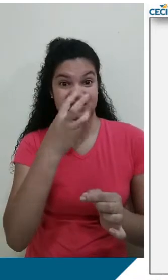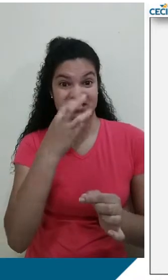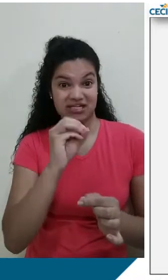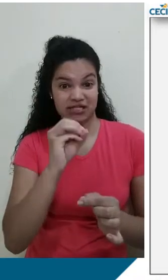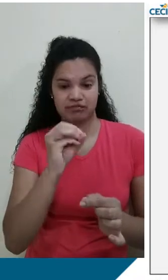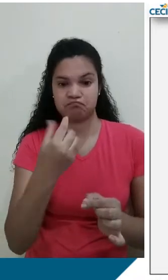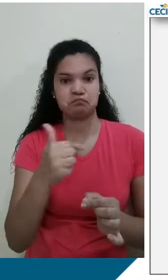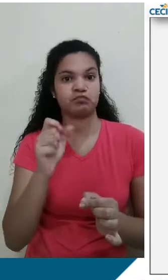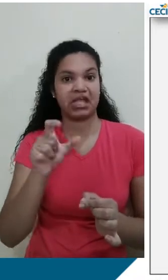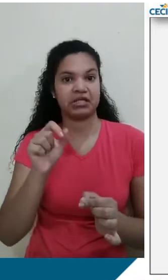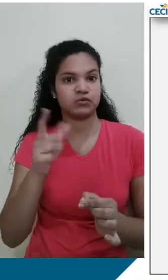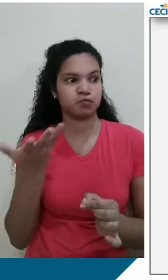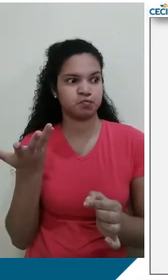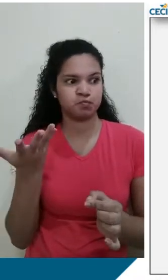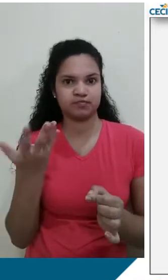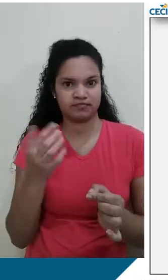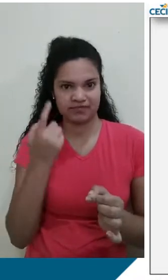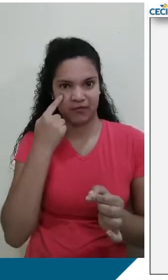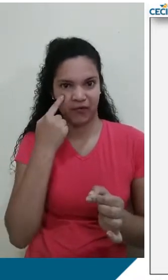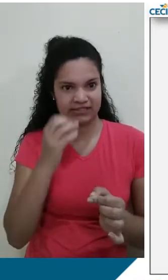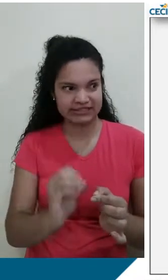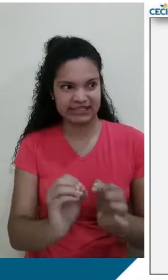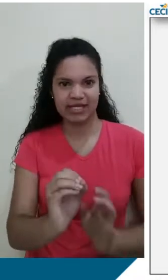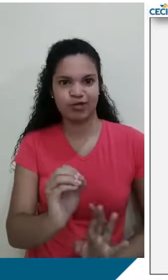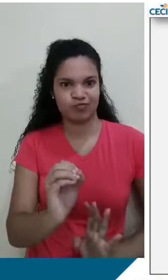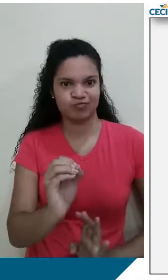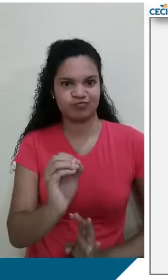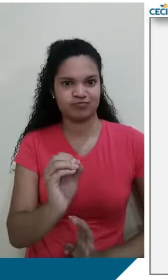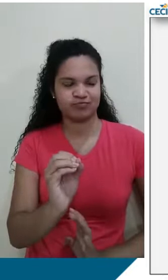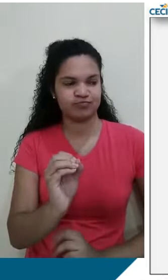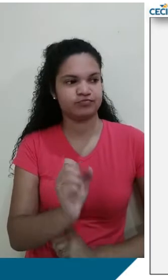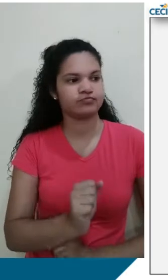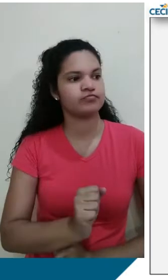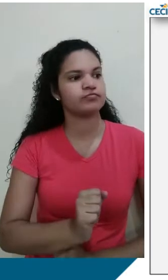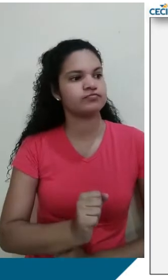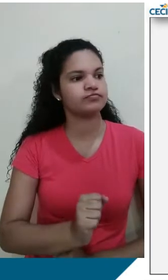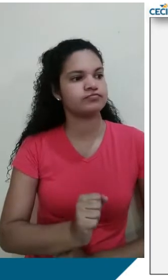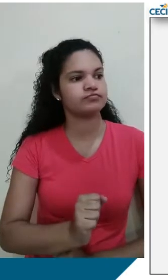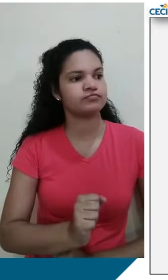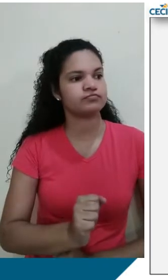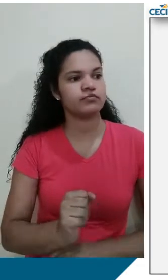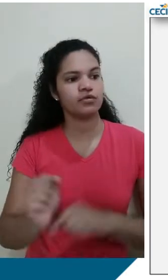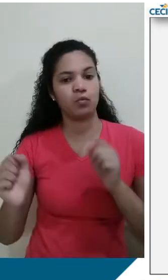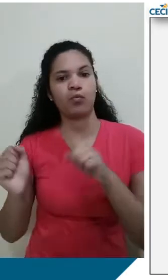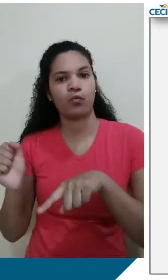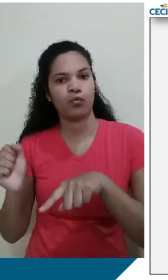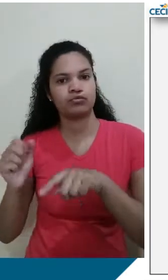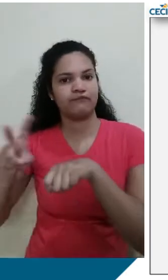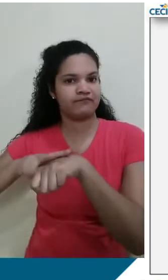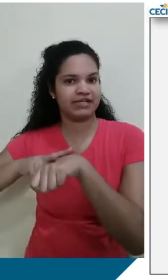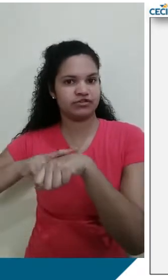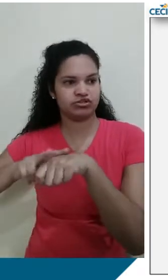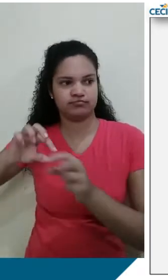530 nanômetros, representada pelo retângulo número 1, a ativação do pigmento azul é 0. Para o pigmento